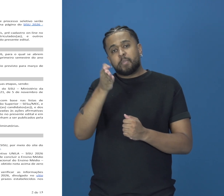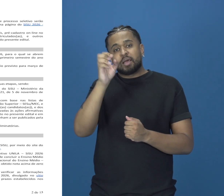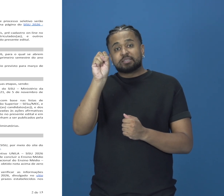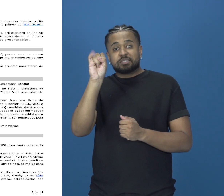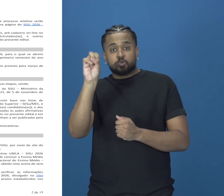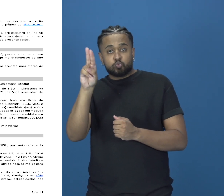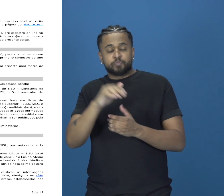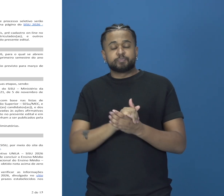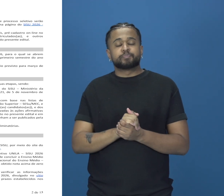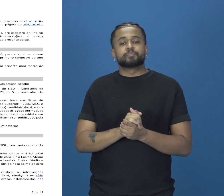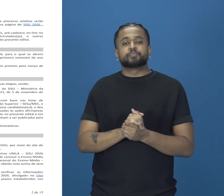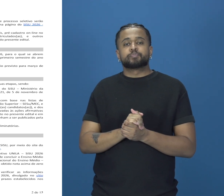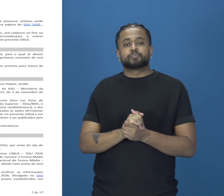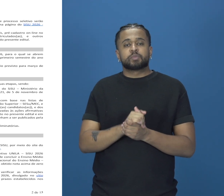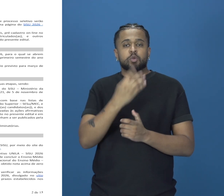https://acessounico.mec.gov.br/SISU.